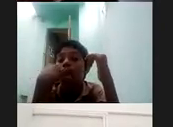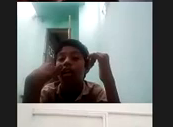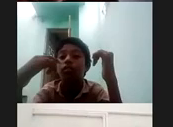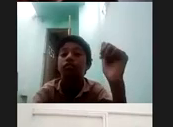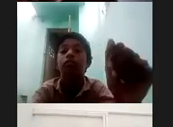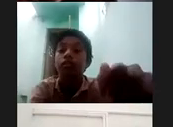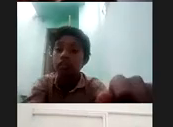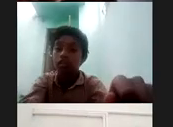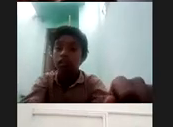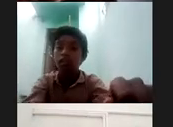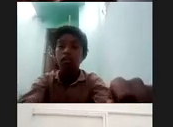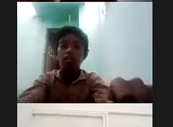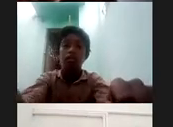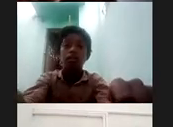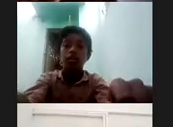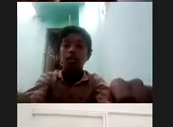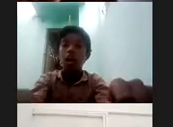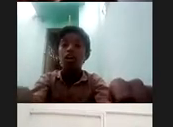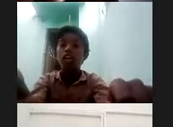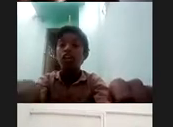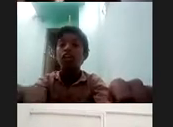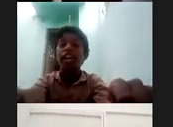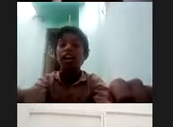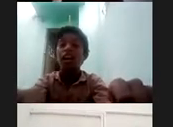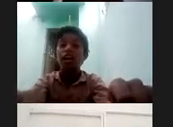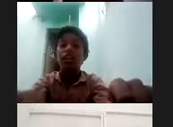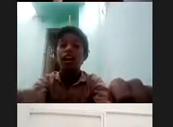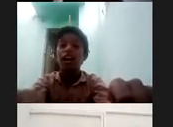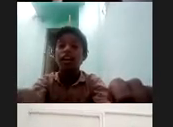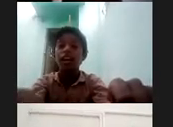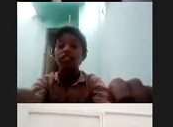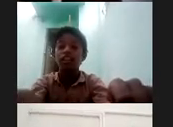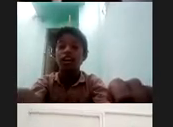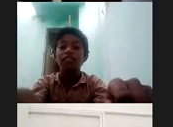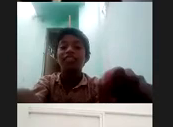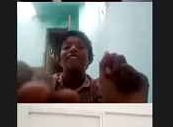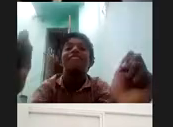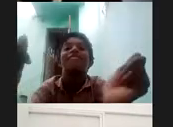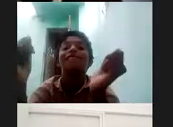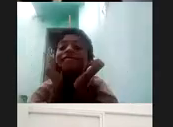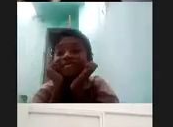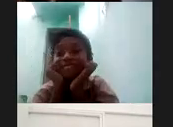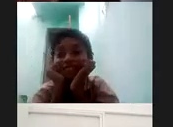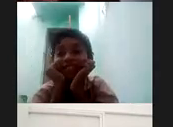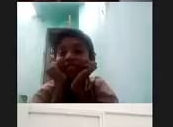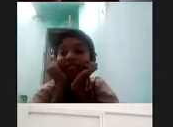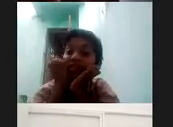ఎవరు లైన్ డ్రా చేశారు? హలో, నా ఎవరు డ్రా చేశాను. ఒకసారి ఎరేజ్ చేసి